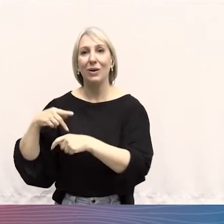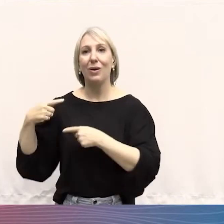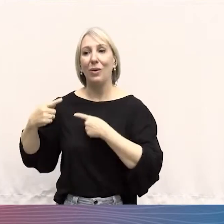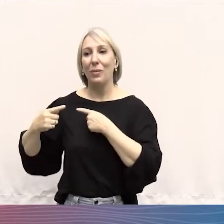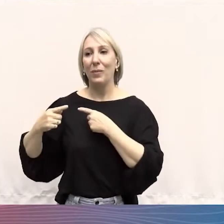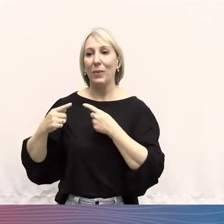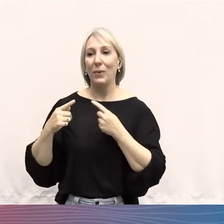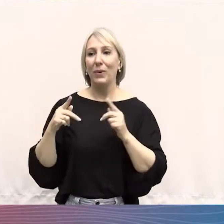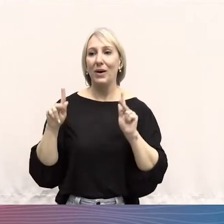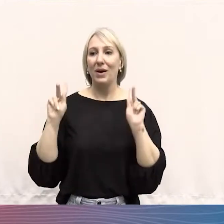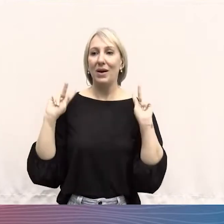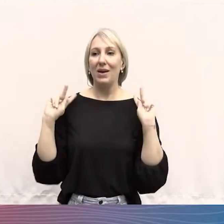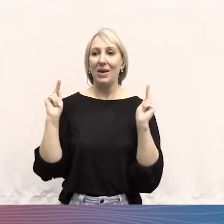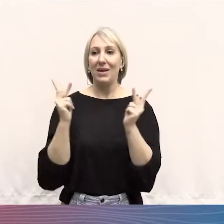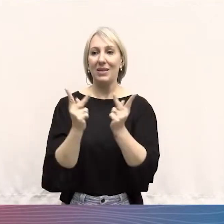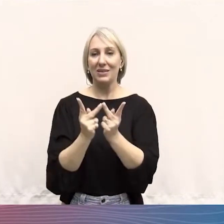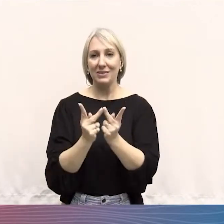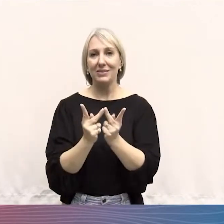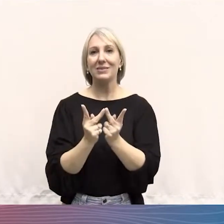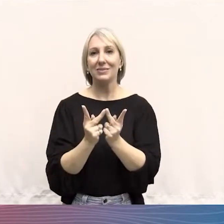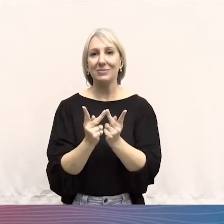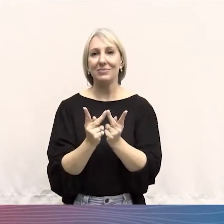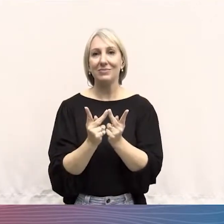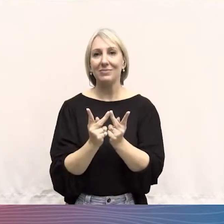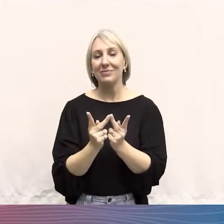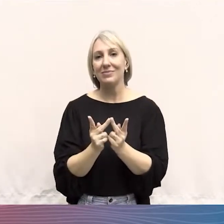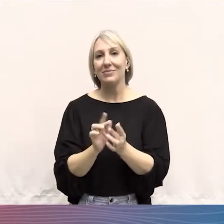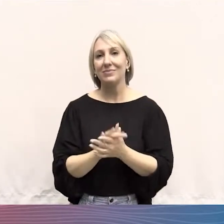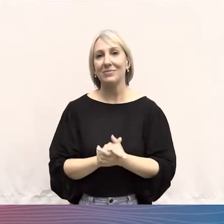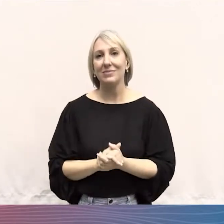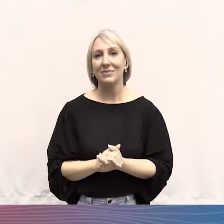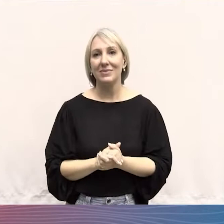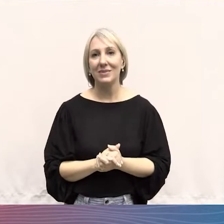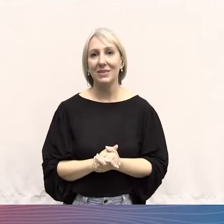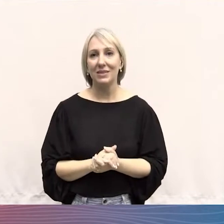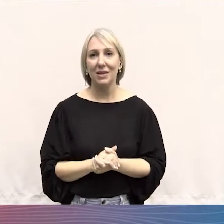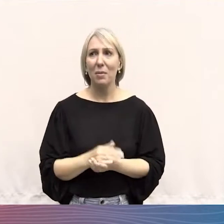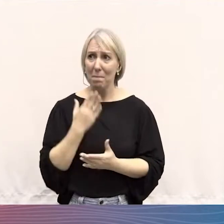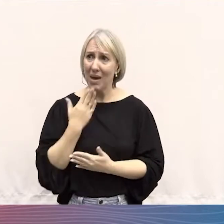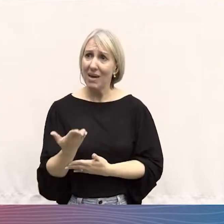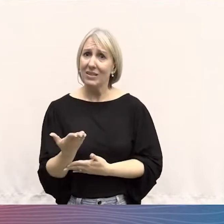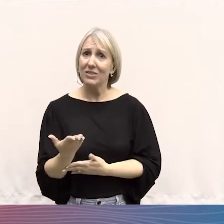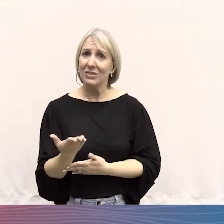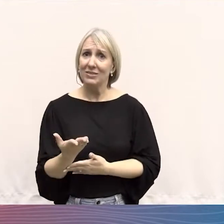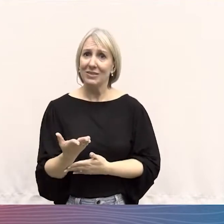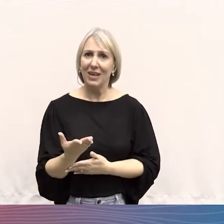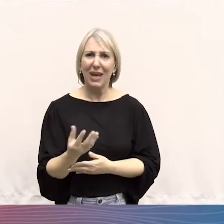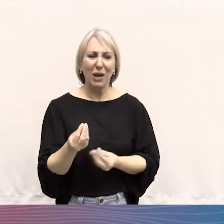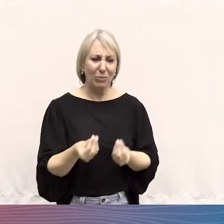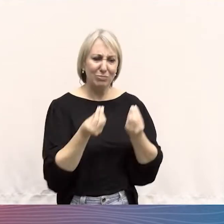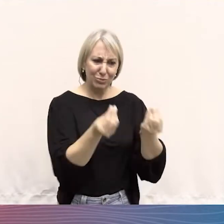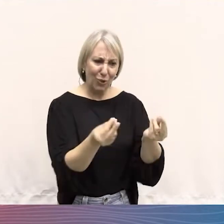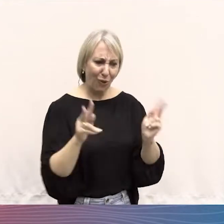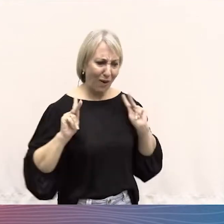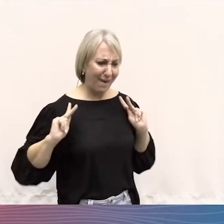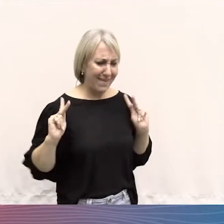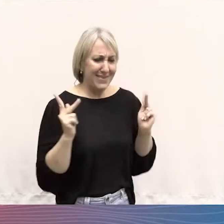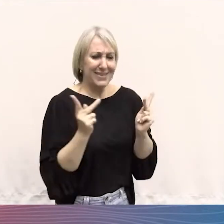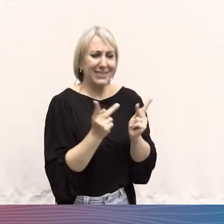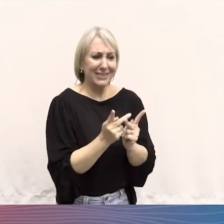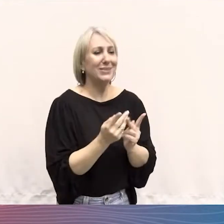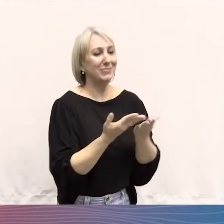quer, eu te darei toda a herança da terra para você. Aleluia! Oh Senhor Jesus!